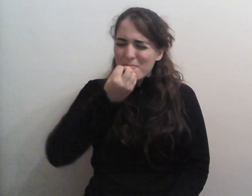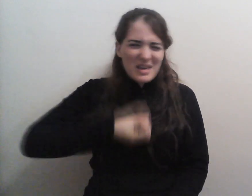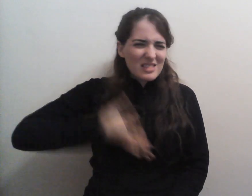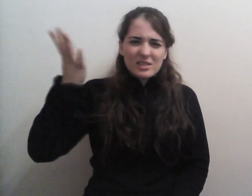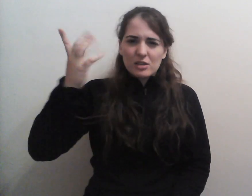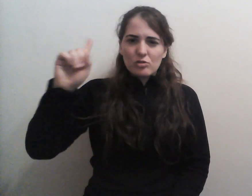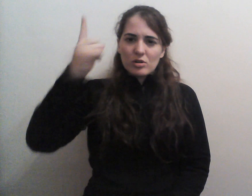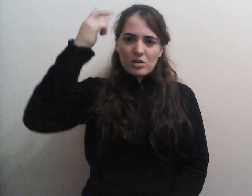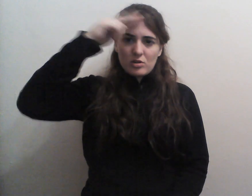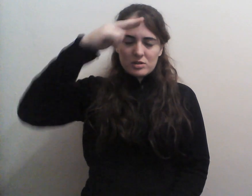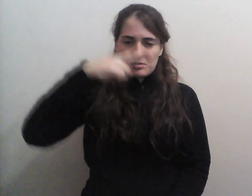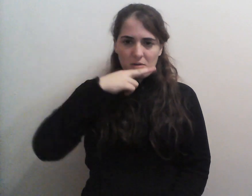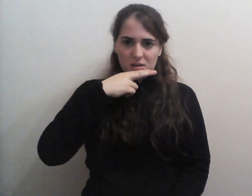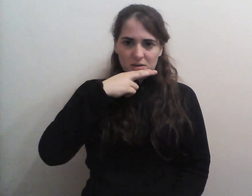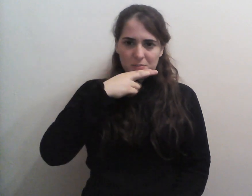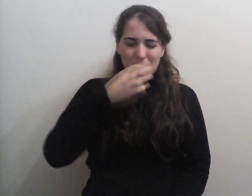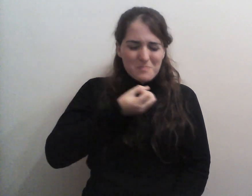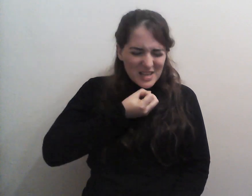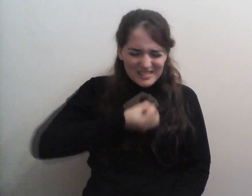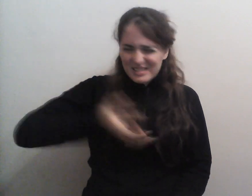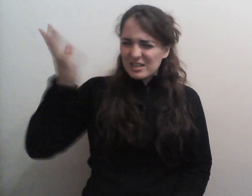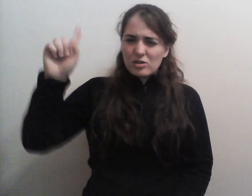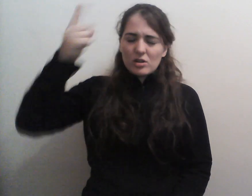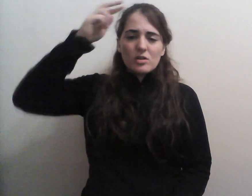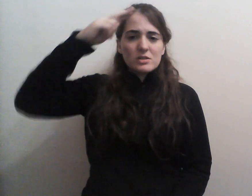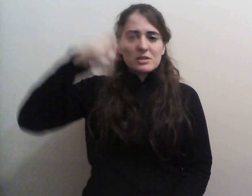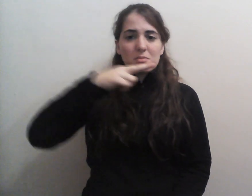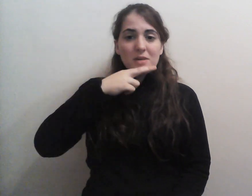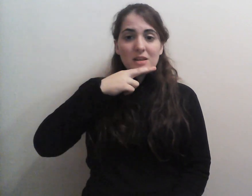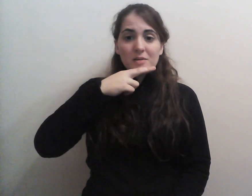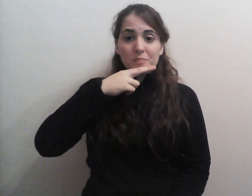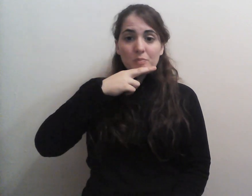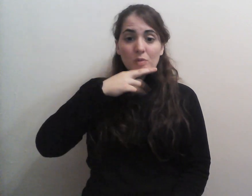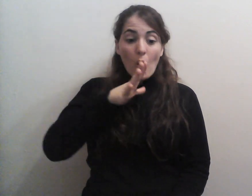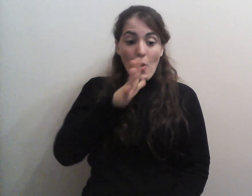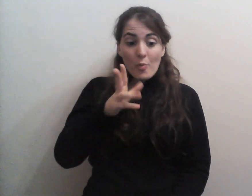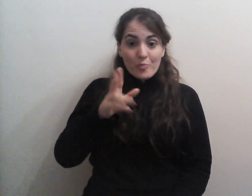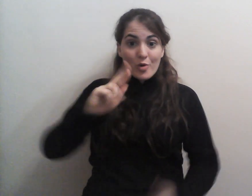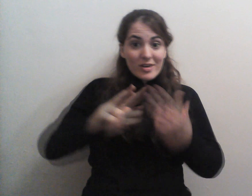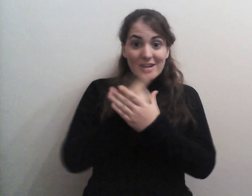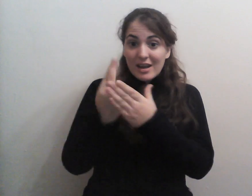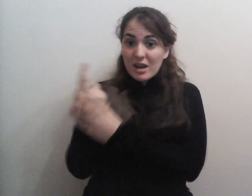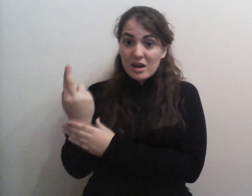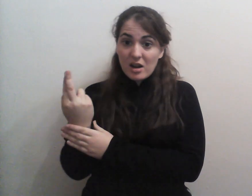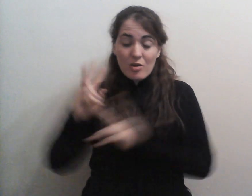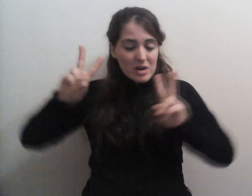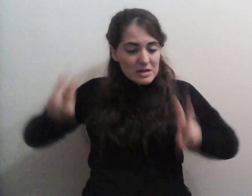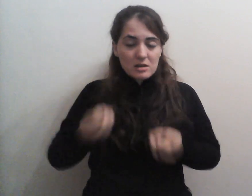Dios y Padre, no solamente por nuestra regeneración, sino también por la resurrección de Jesucristo. Y una faceta